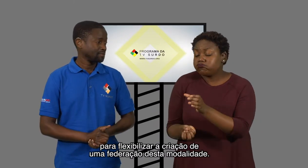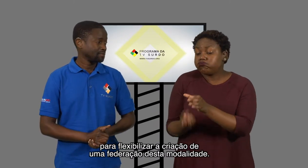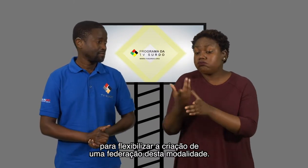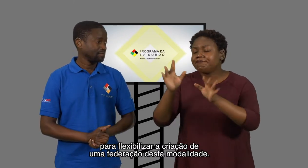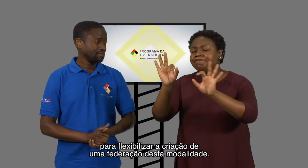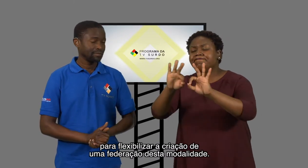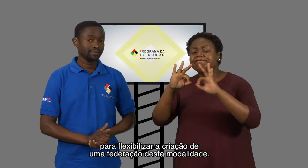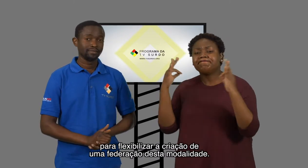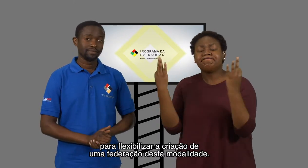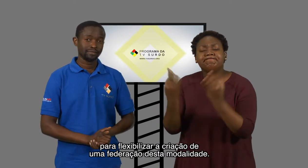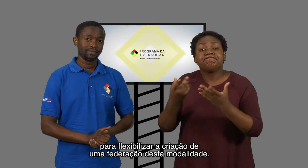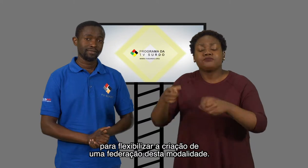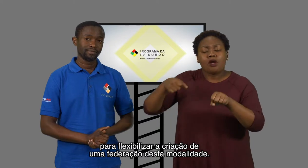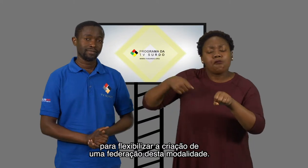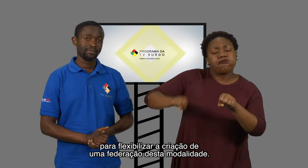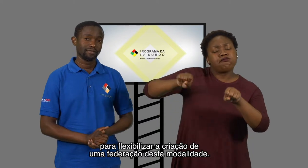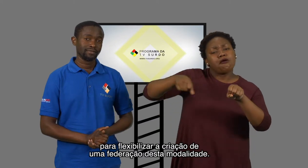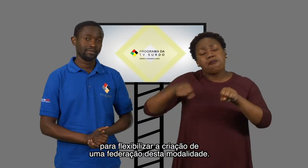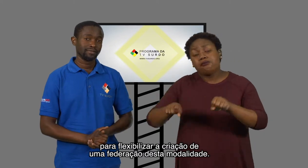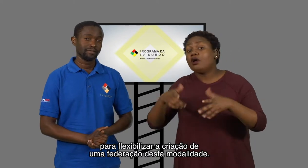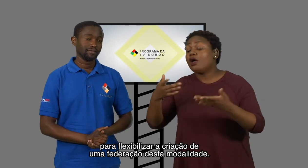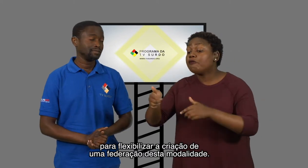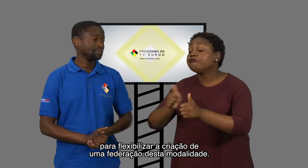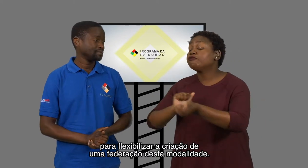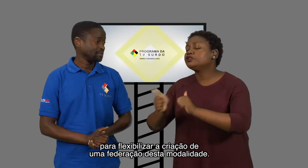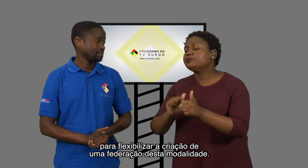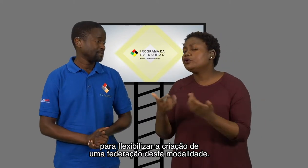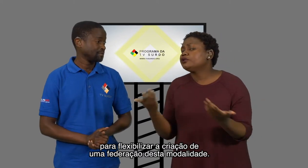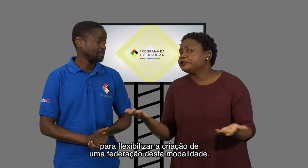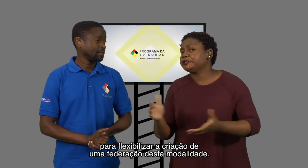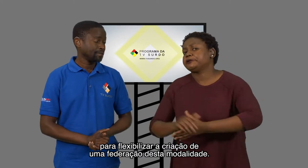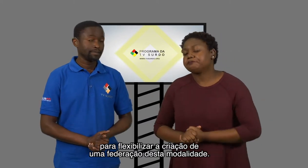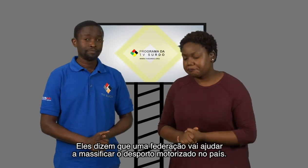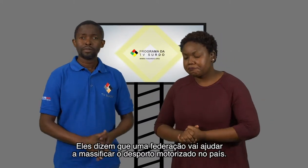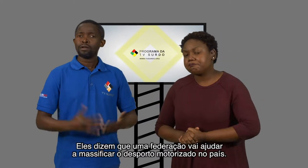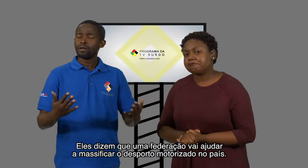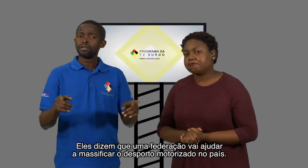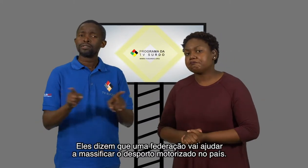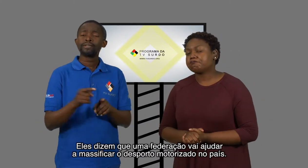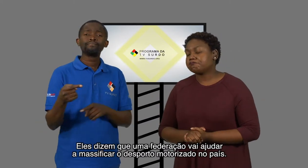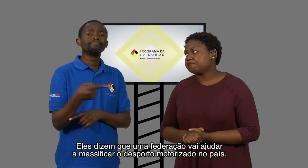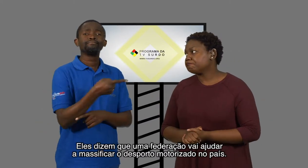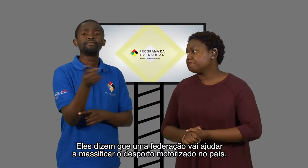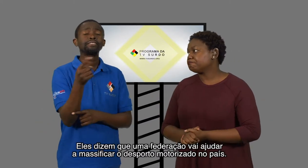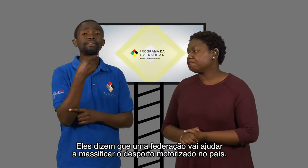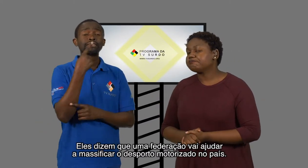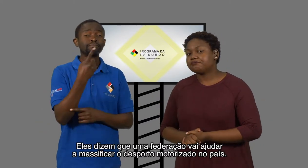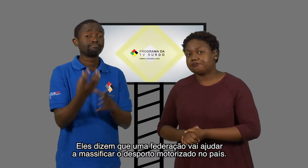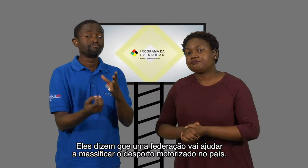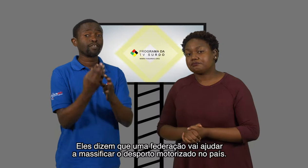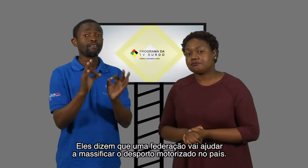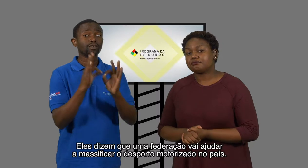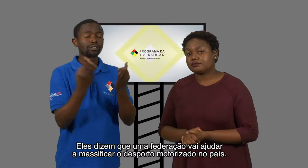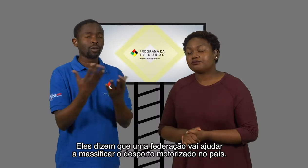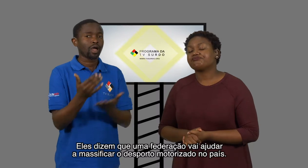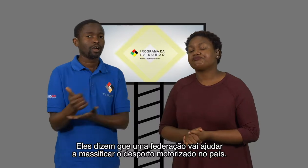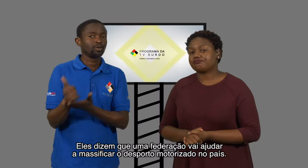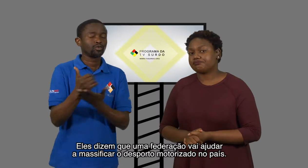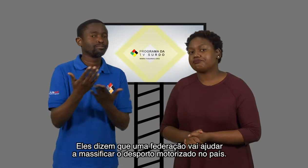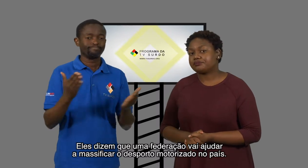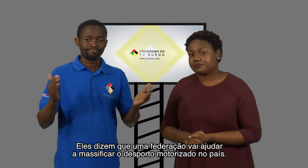flexibilizar a criação de uma federação desta modalidade. Eles dizem que uma federação vai ajudar a